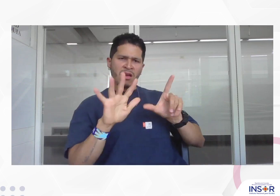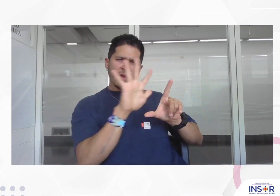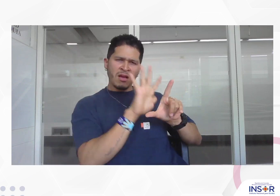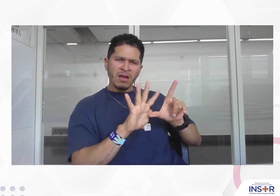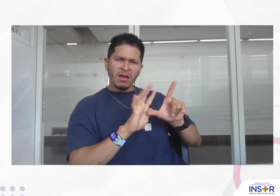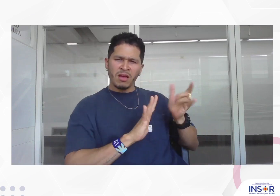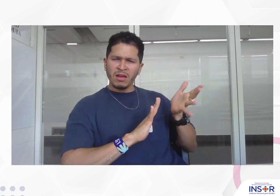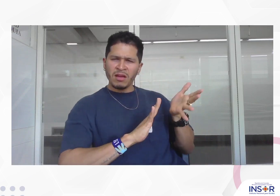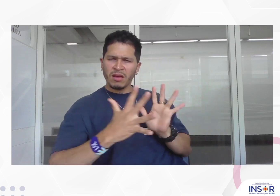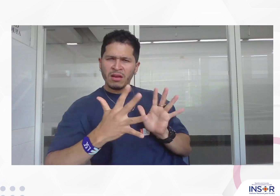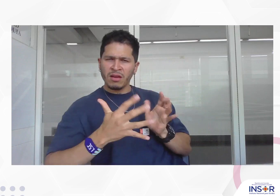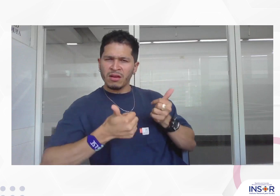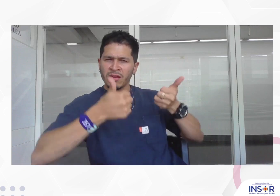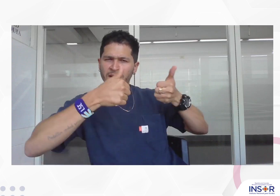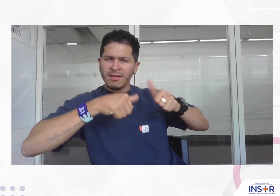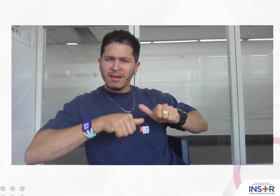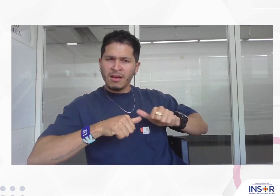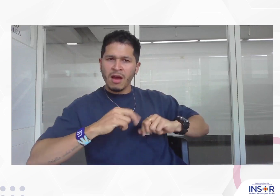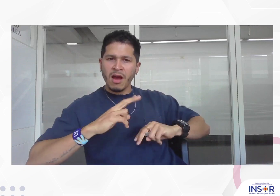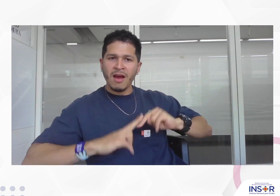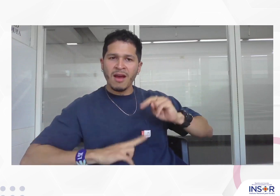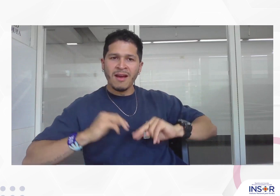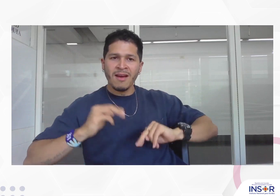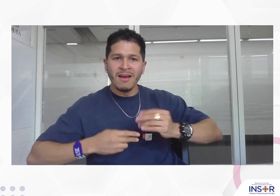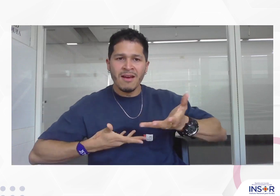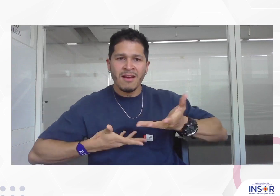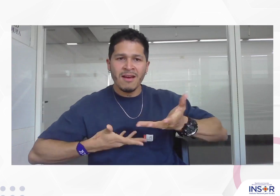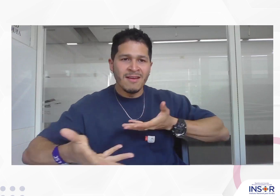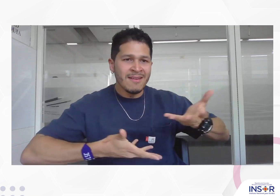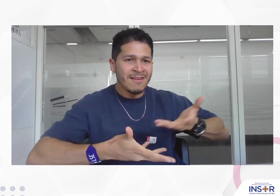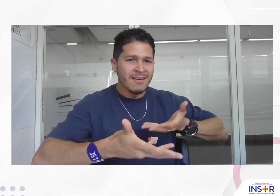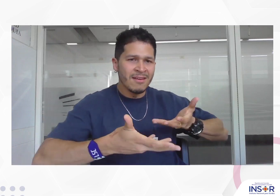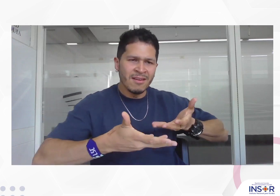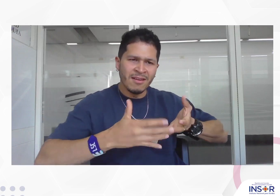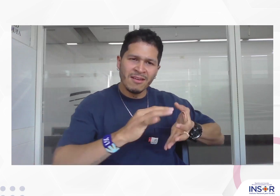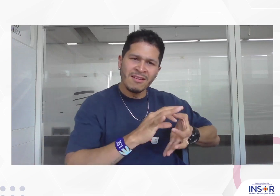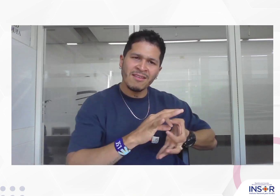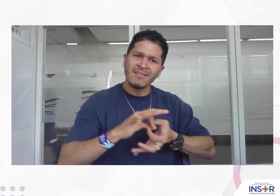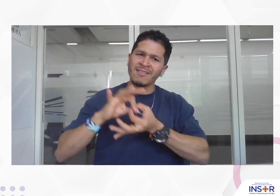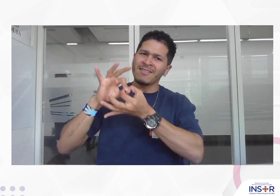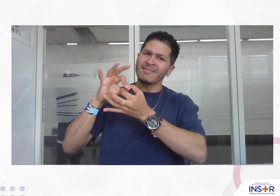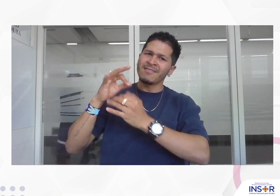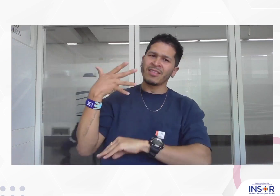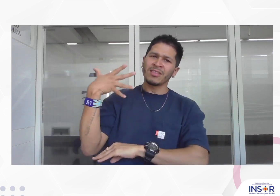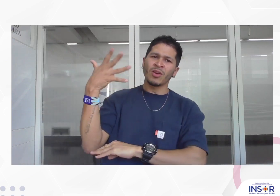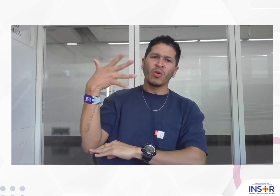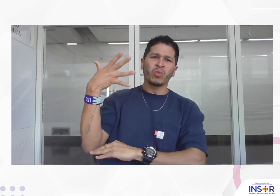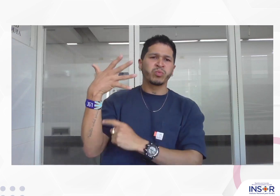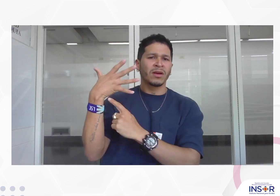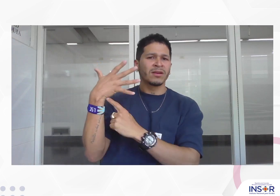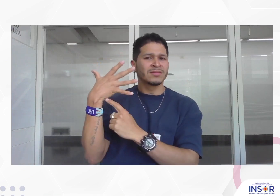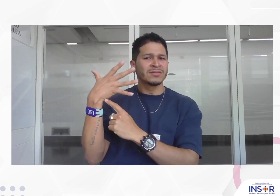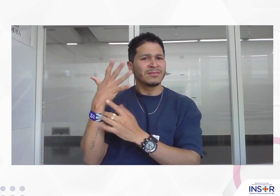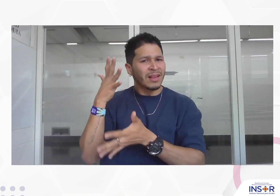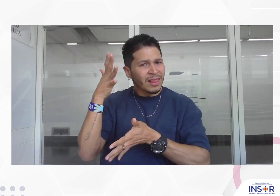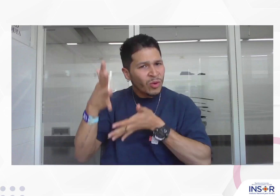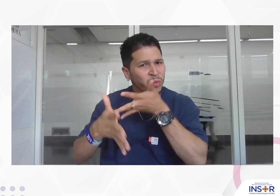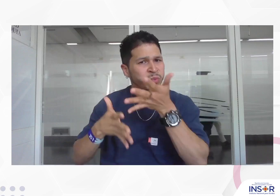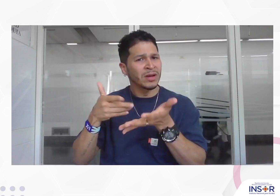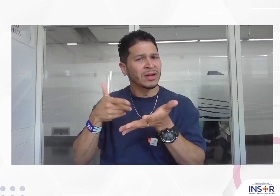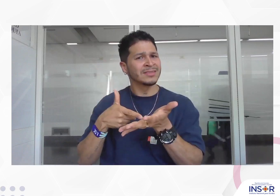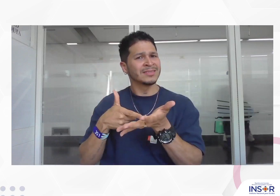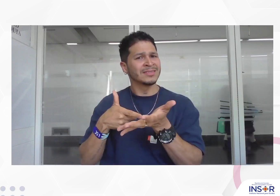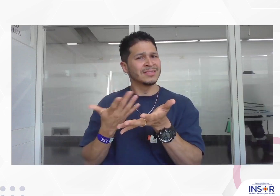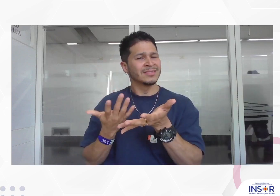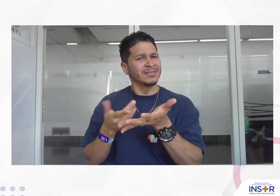una manera de producir conocimiento en lo académico también y que genere una reflexión crítica sobre estos